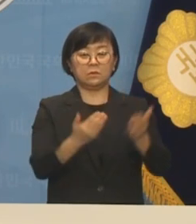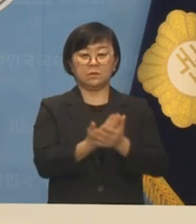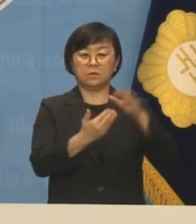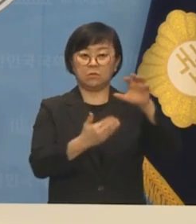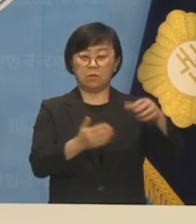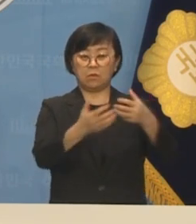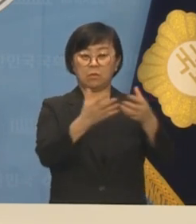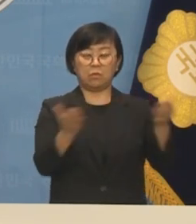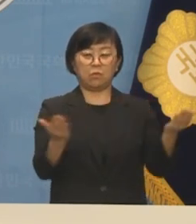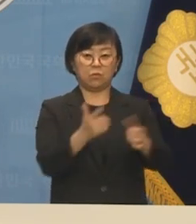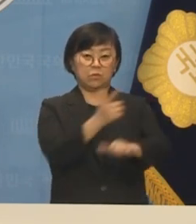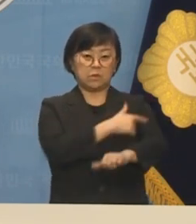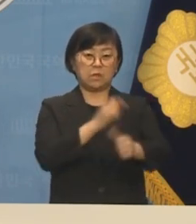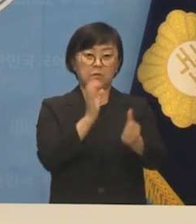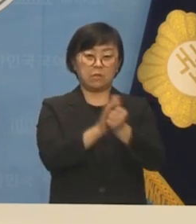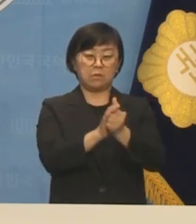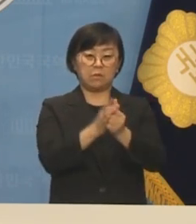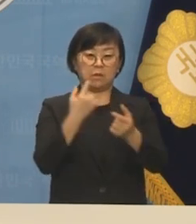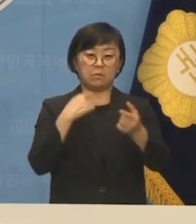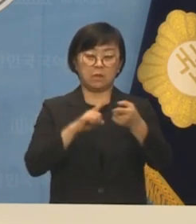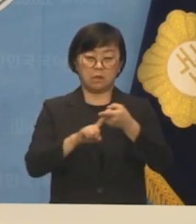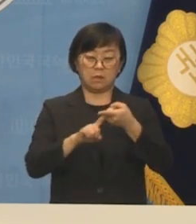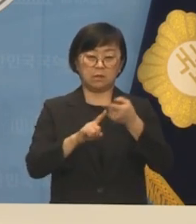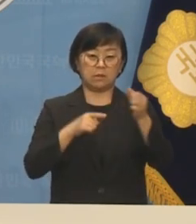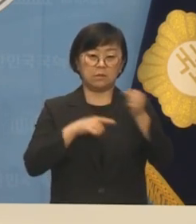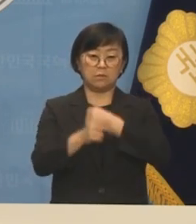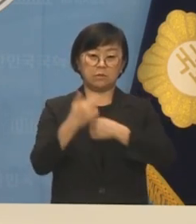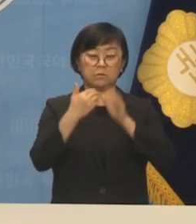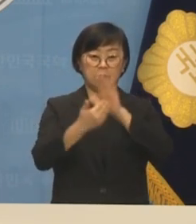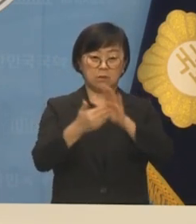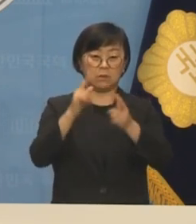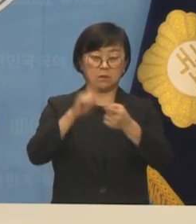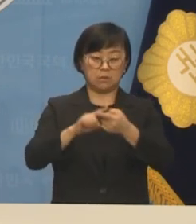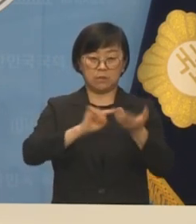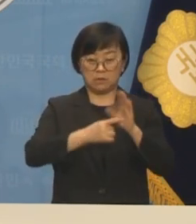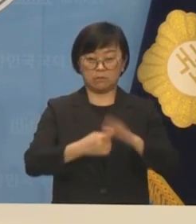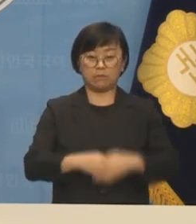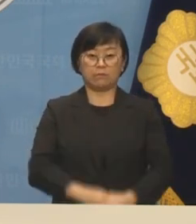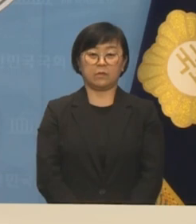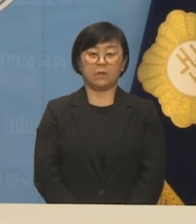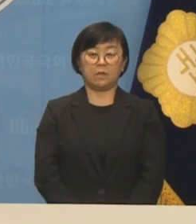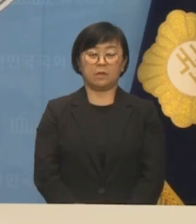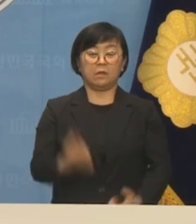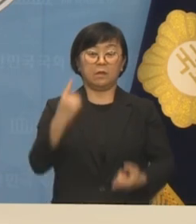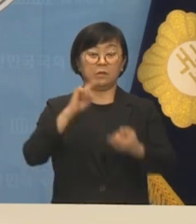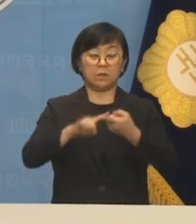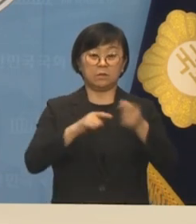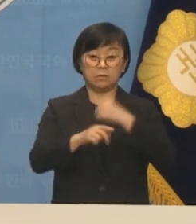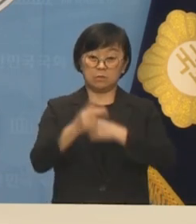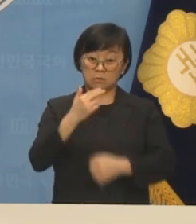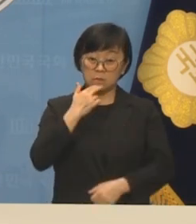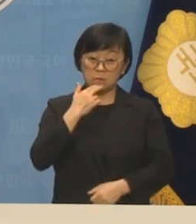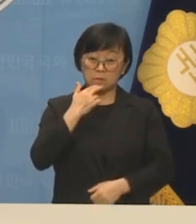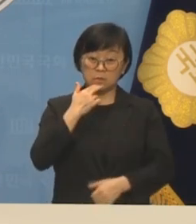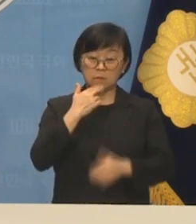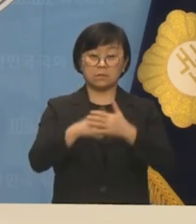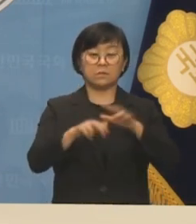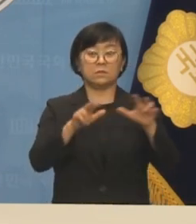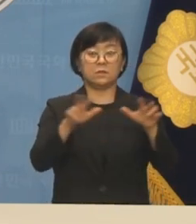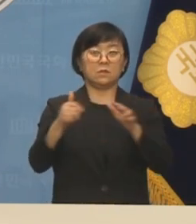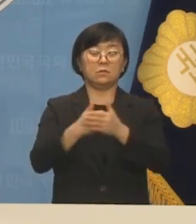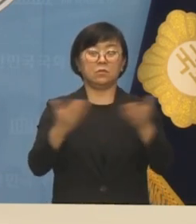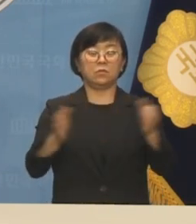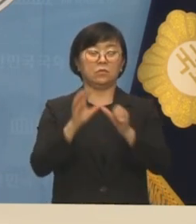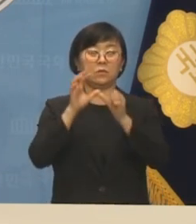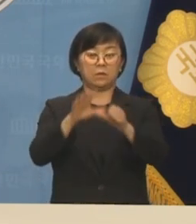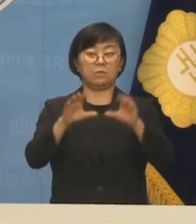한국콘텐츠진흥원 노동이사 임명을 정당한 이유 없이 막는 이유에 대해 밝히십시오. 정당한 이유가 없다면 당장 노동